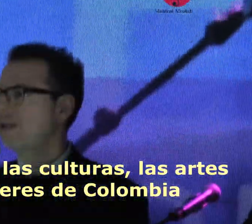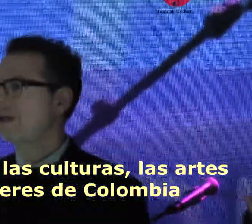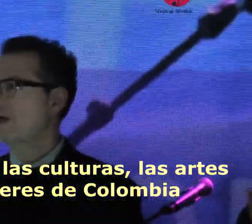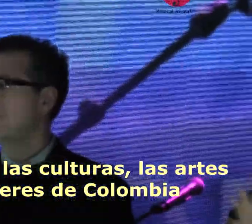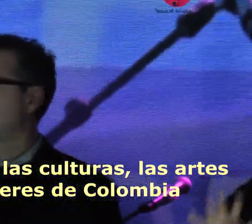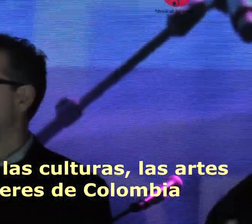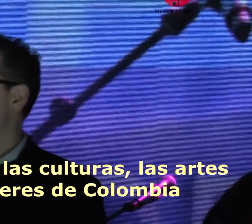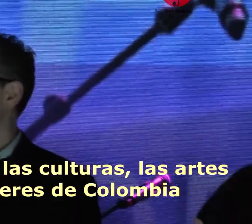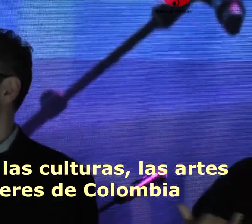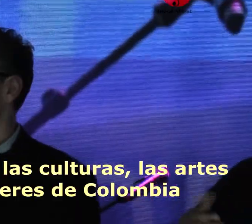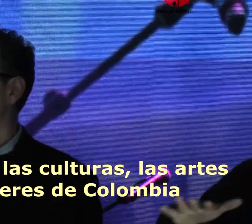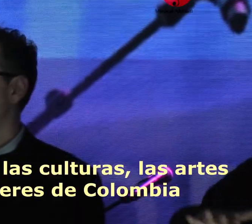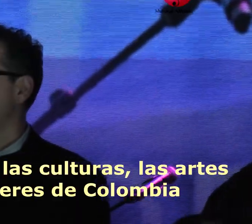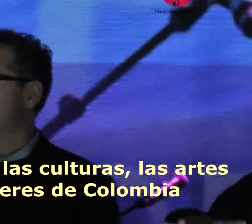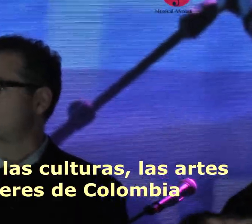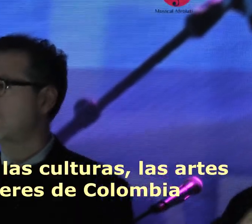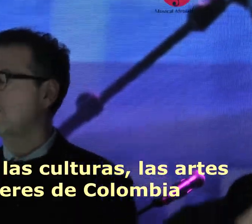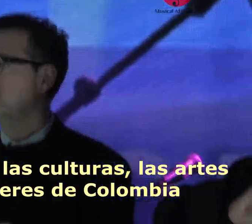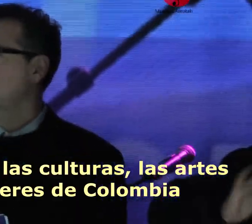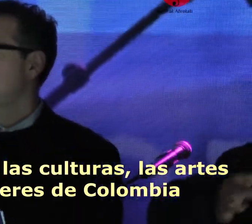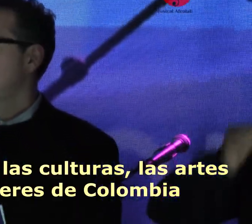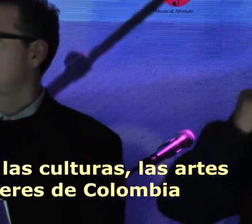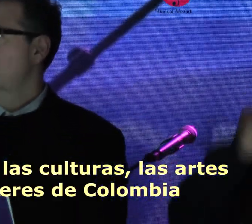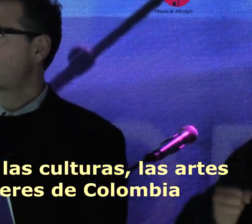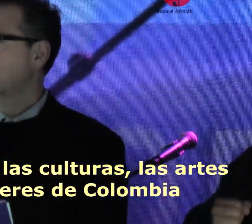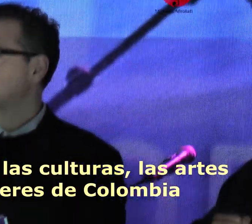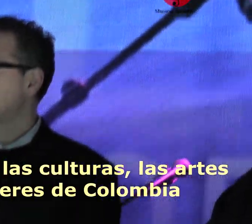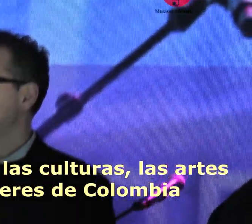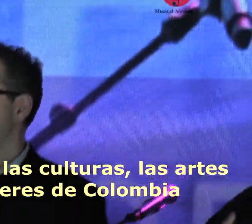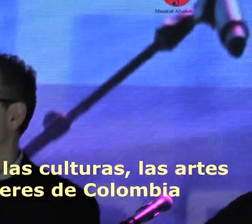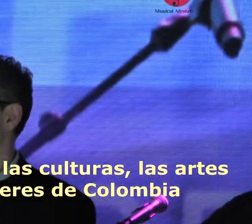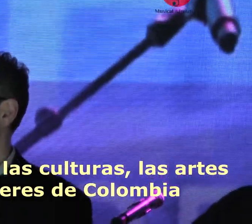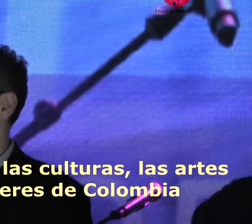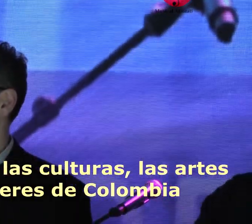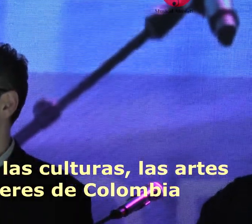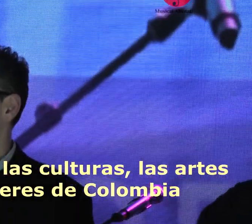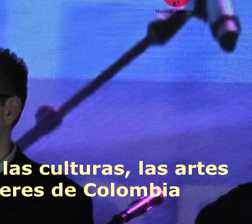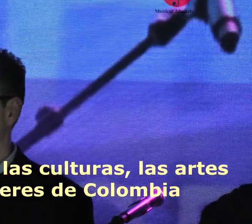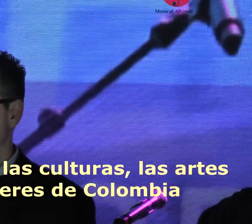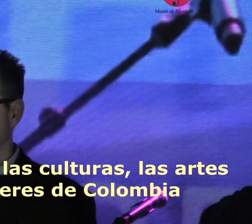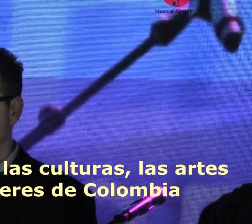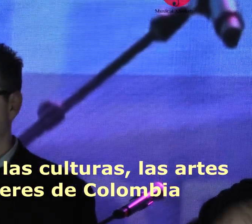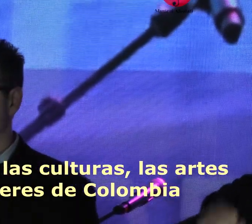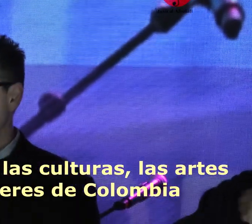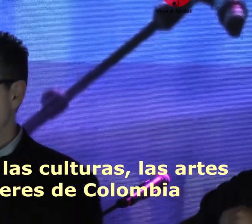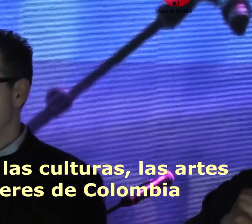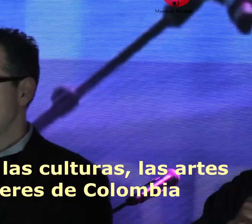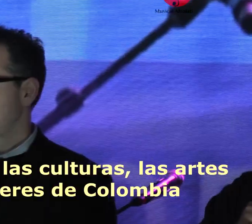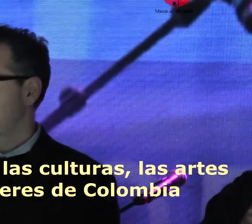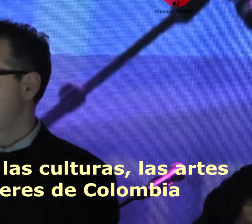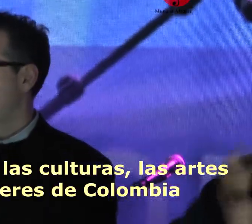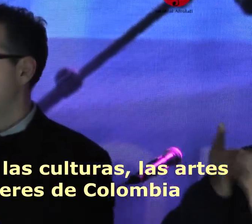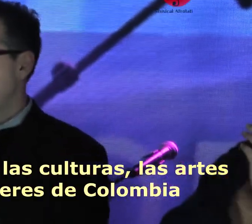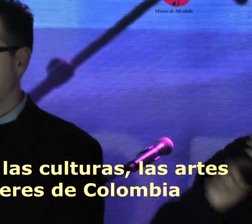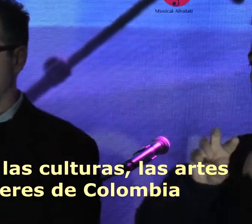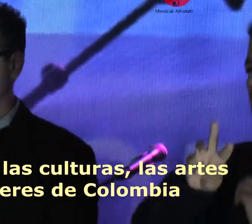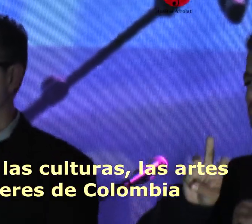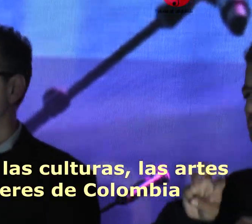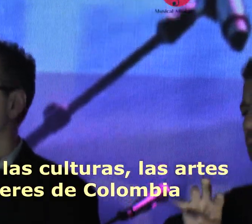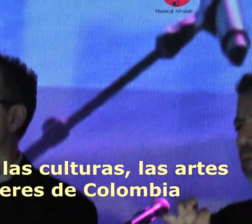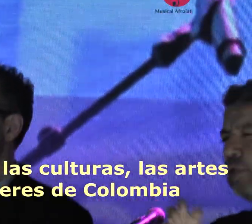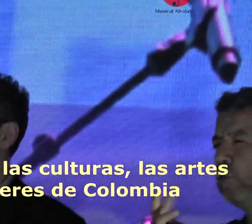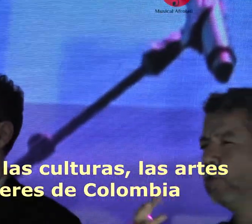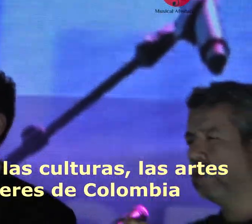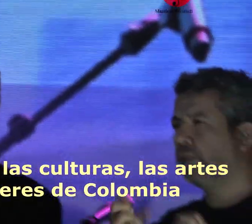una realidad muy dolorosa por la que transitaba el país en los años 80 y